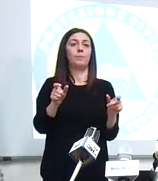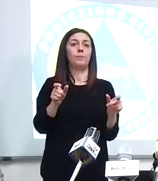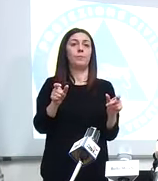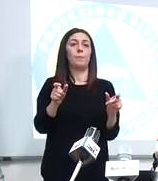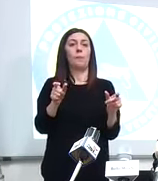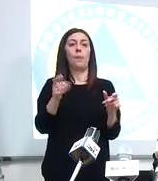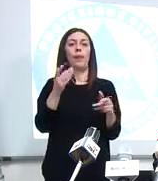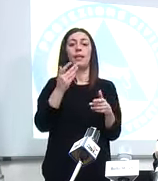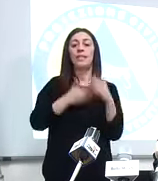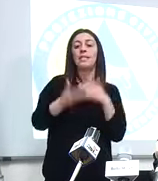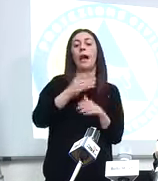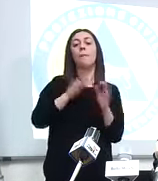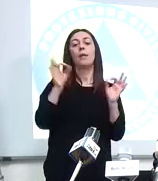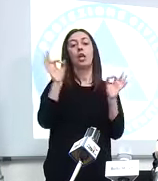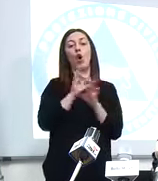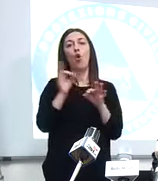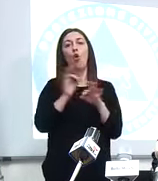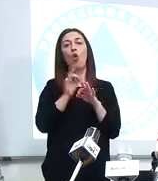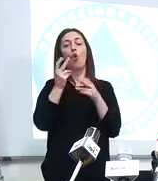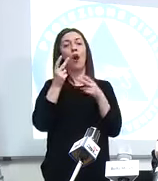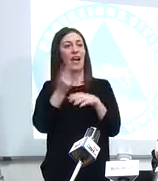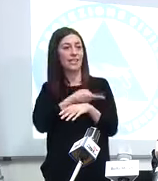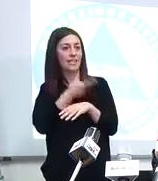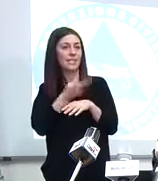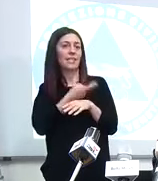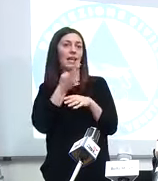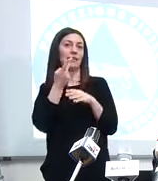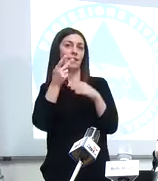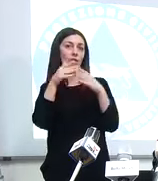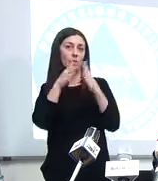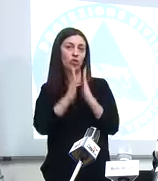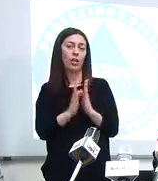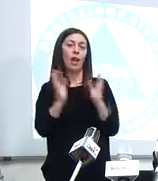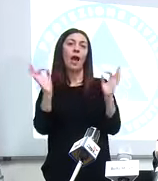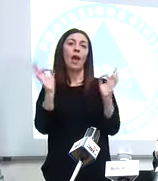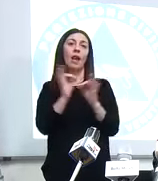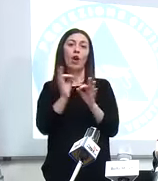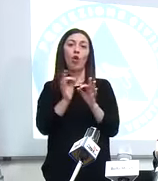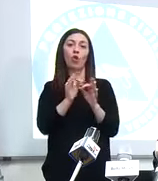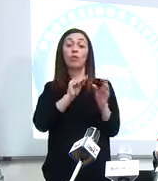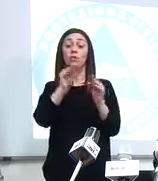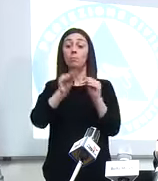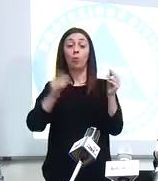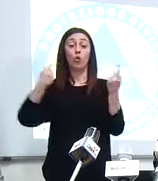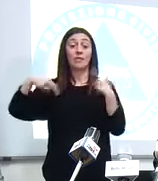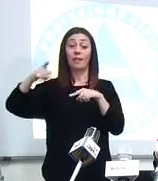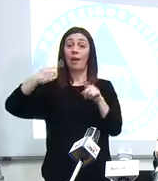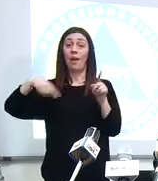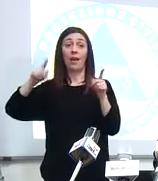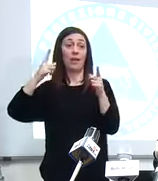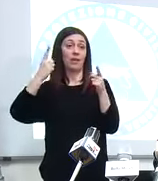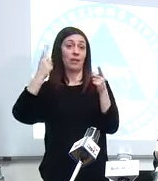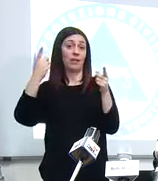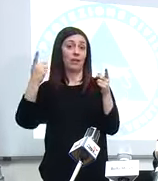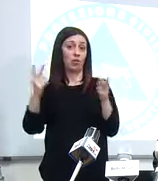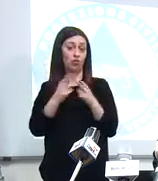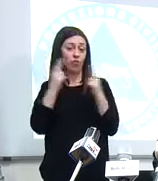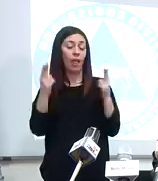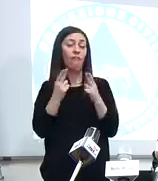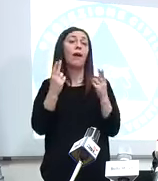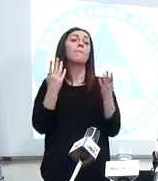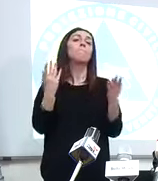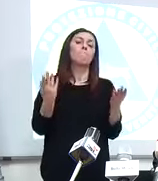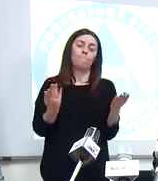sono in assistenza domiciliare o perché sono impossibilitati a spostarsi, naturalmente in quel caso verrà